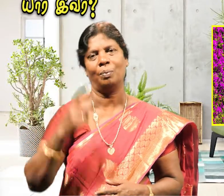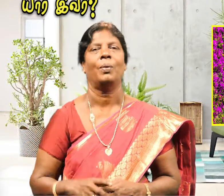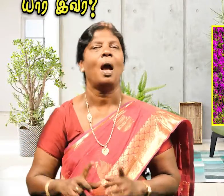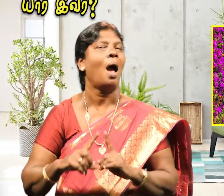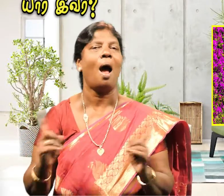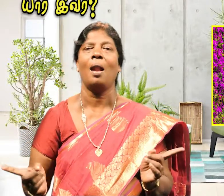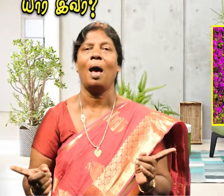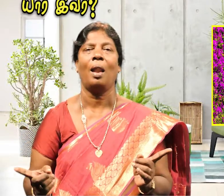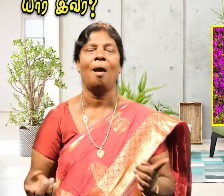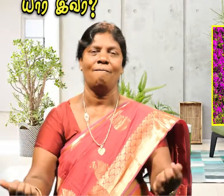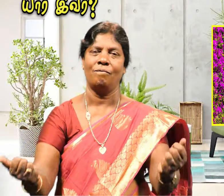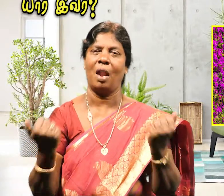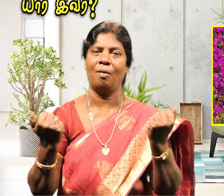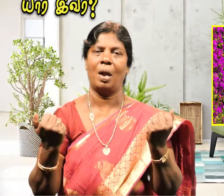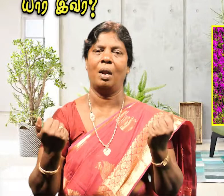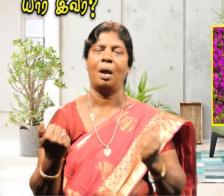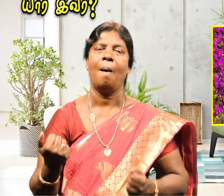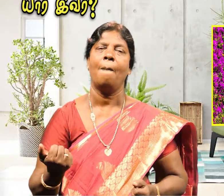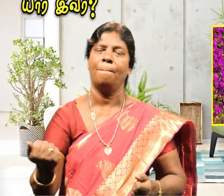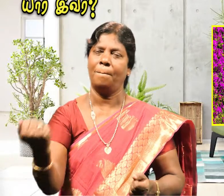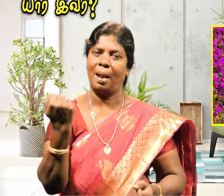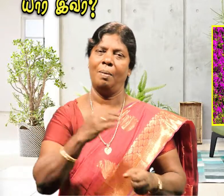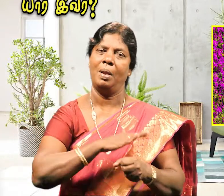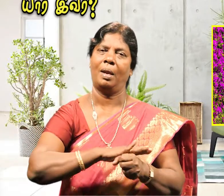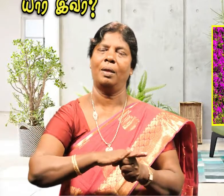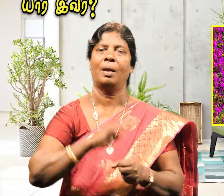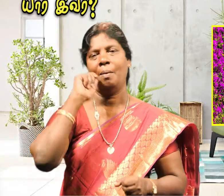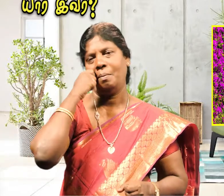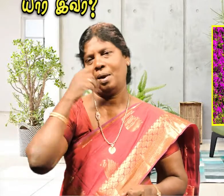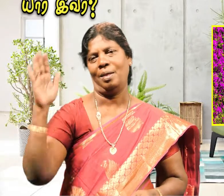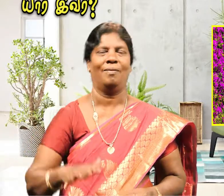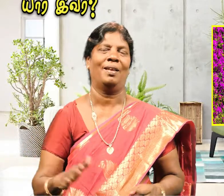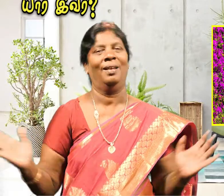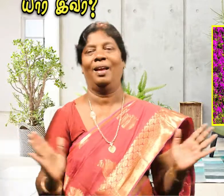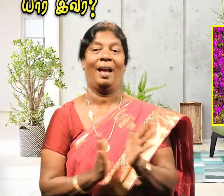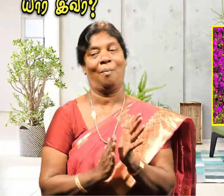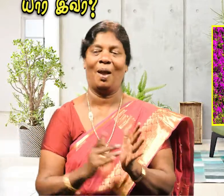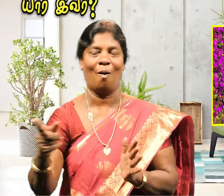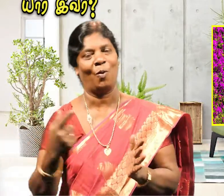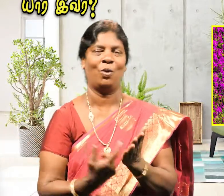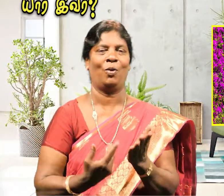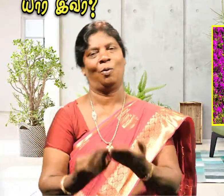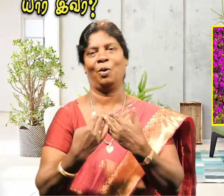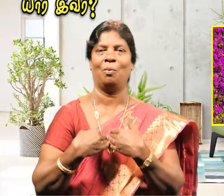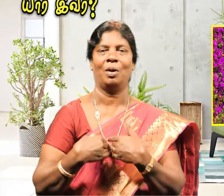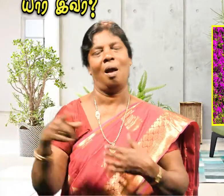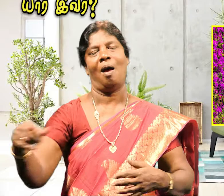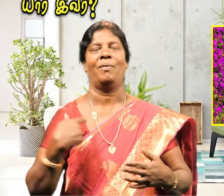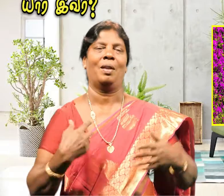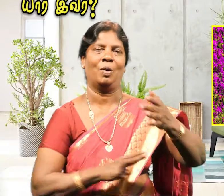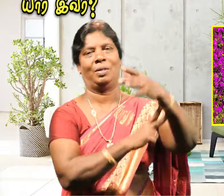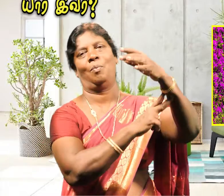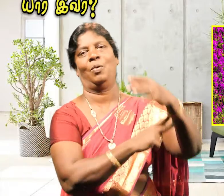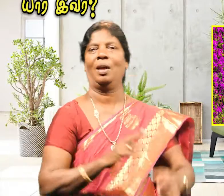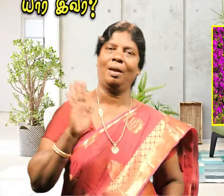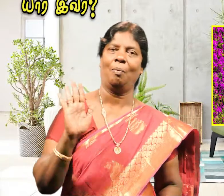மாட்டோம். ஆனால் ஒரு வலுவான, ஒரு பலம் நிறைந்த மனிதர் வருவாரானால் நாம் மகிழ்ச்சி அடைகிறோம். அவர் கூட இருக்கிறார்,